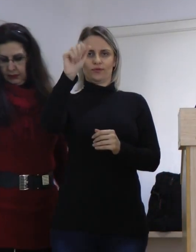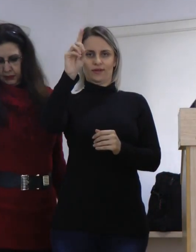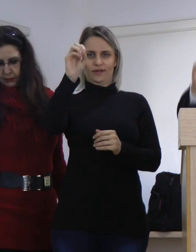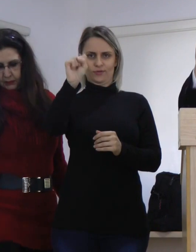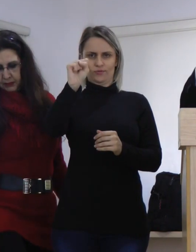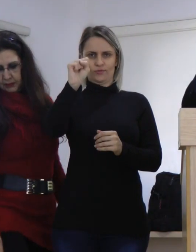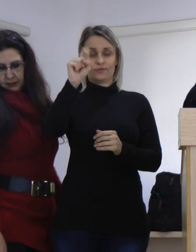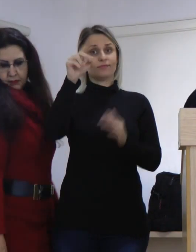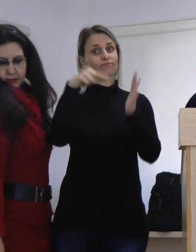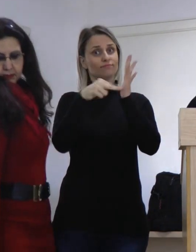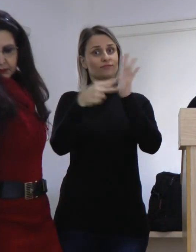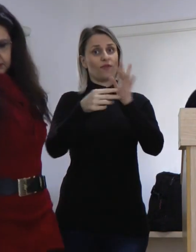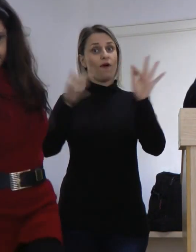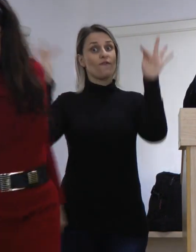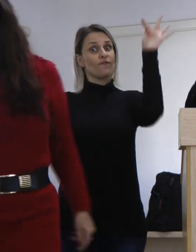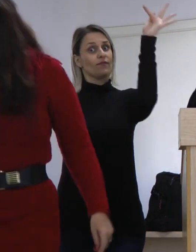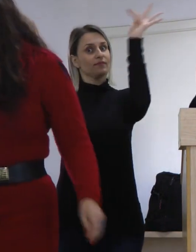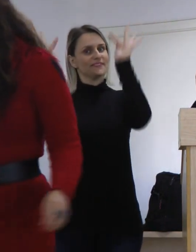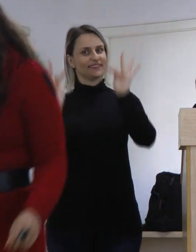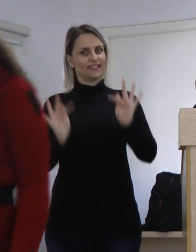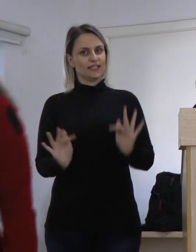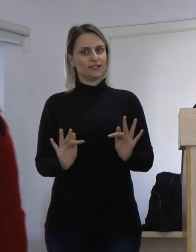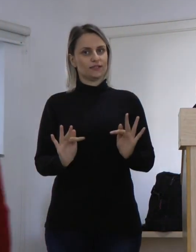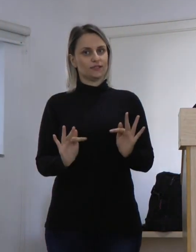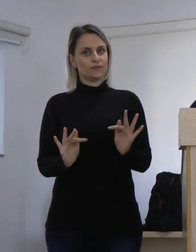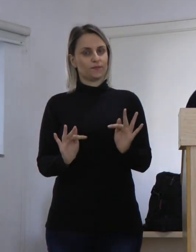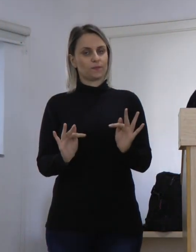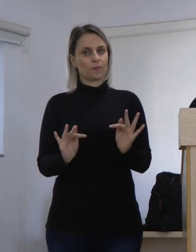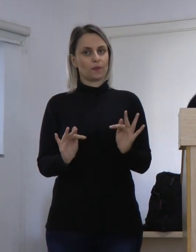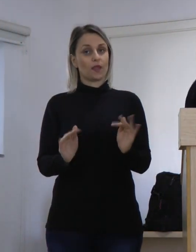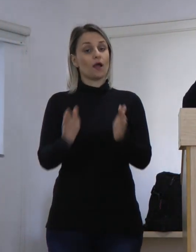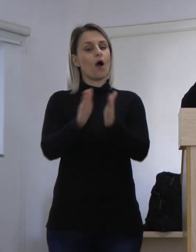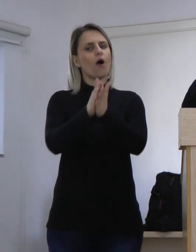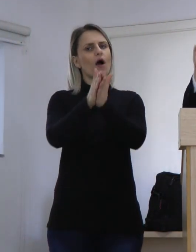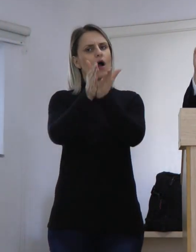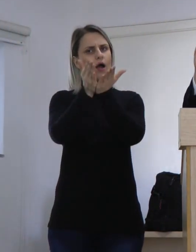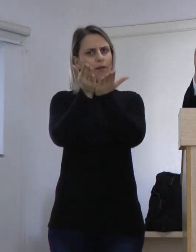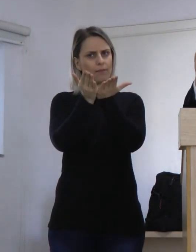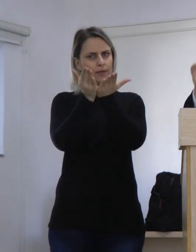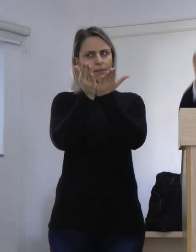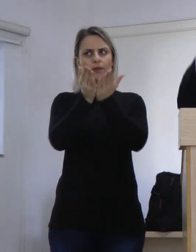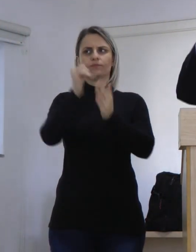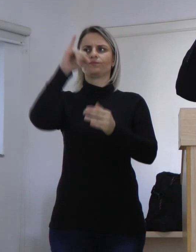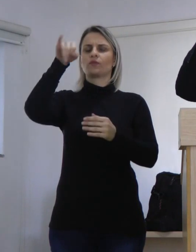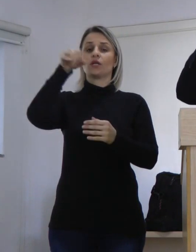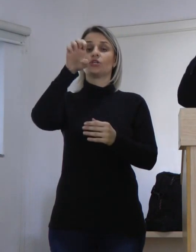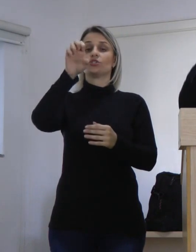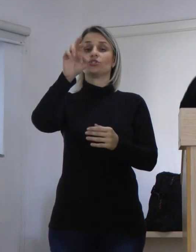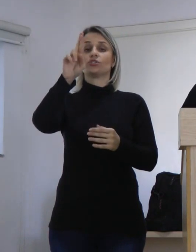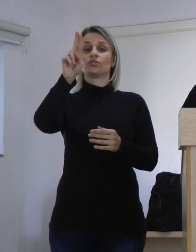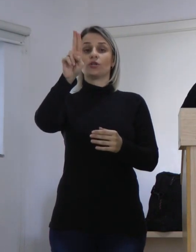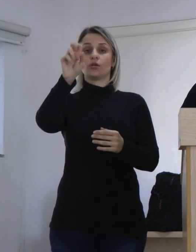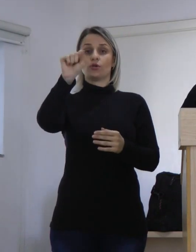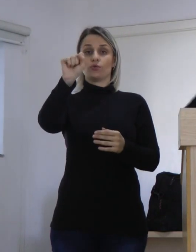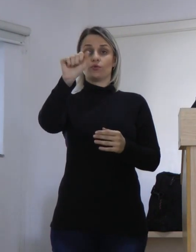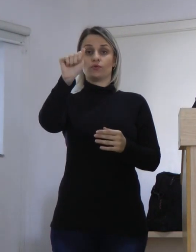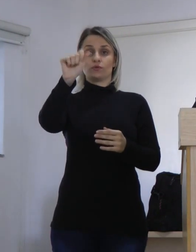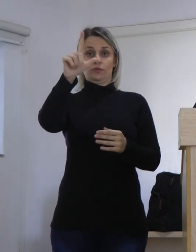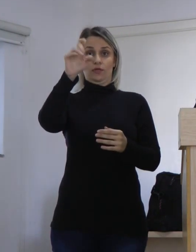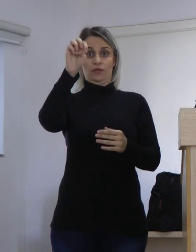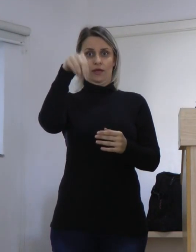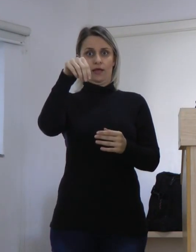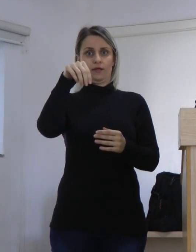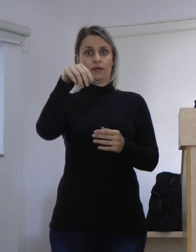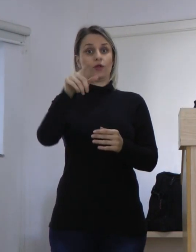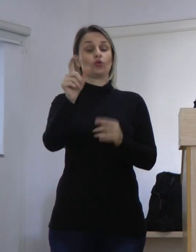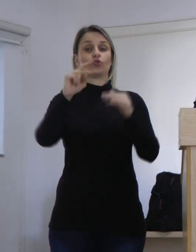Felizes. A Bíblia de Jerusalém, na tradução nova, agora não traz mais bem-aventurados, traz felizes.